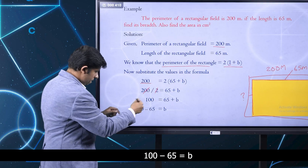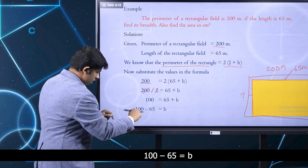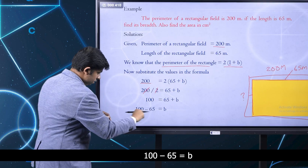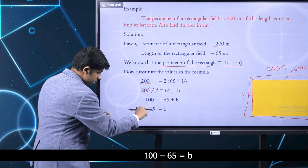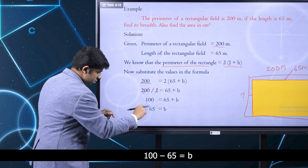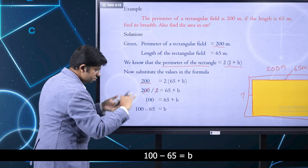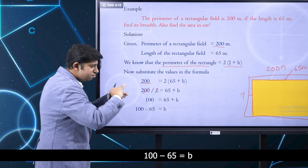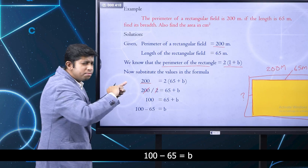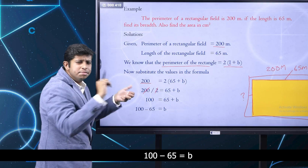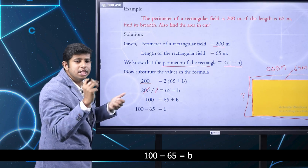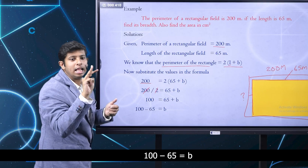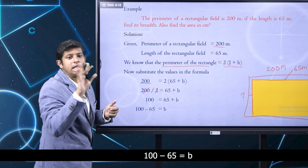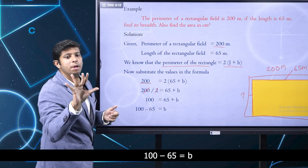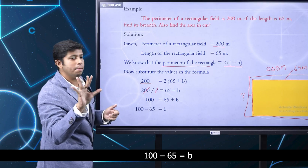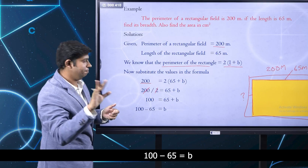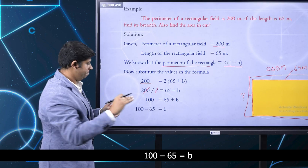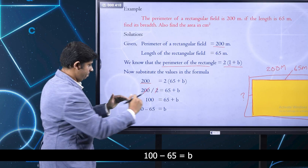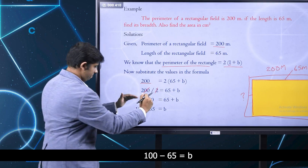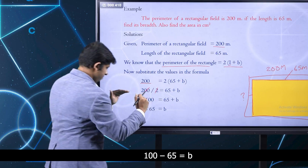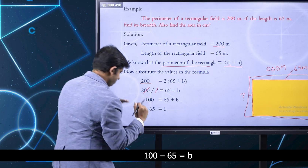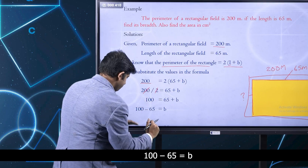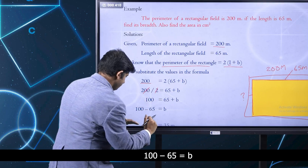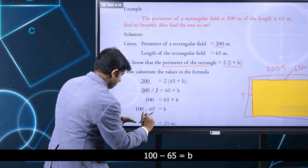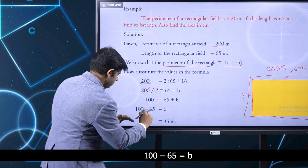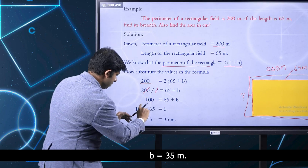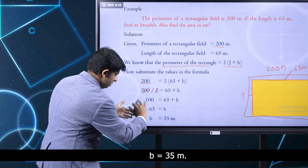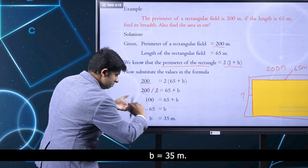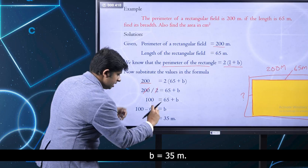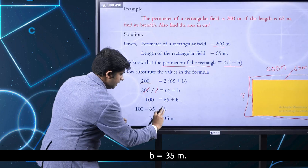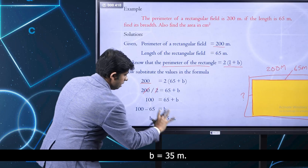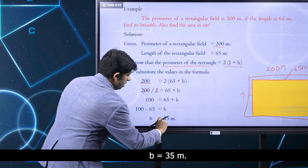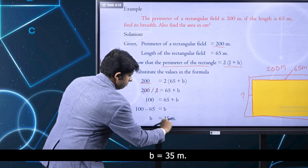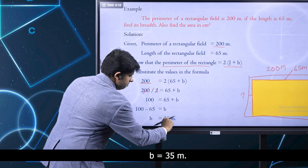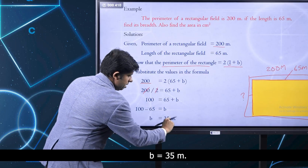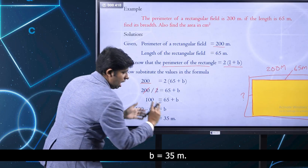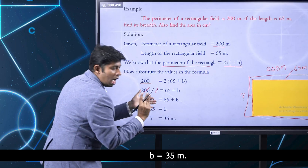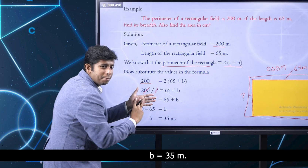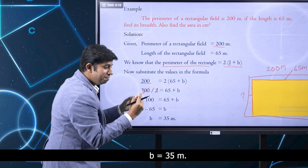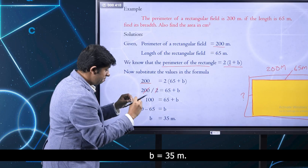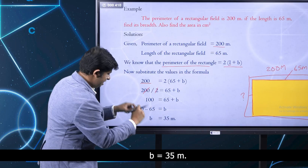100 मायनस 65 इज इक्वल टू B, B इज इक्वल टू 35 मीटर.